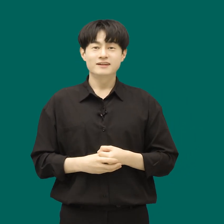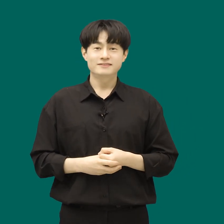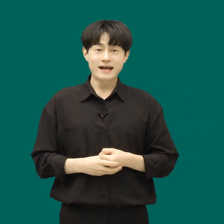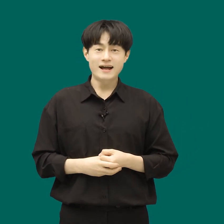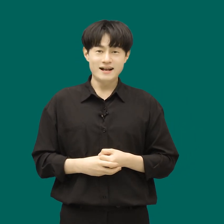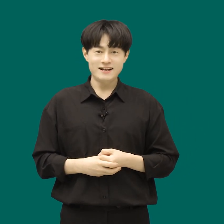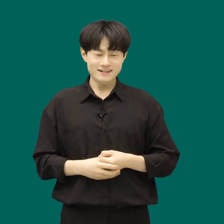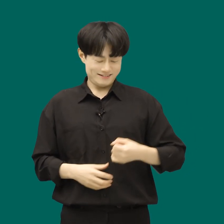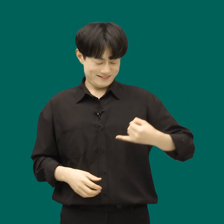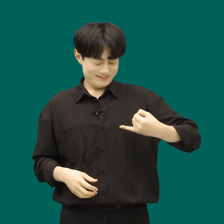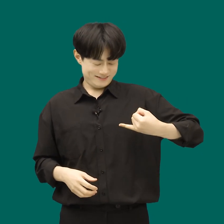딸,